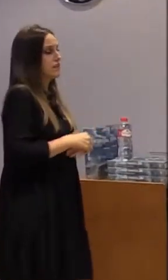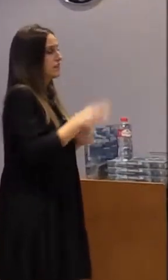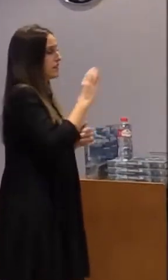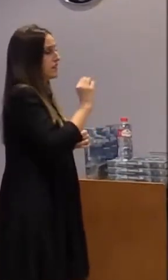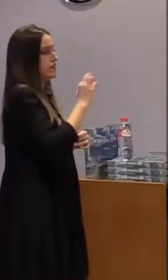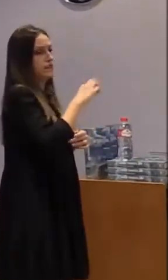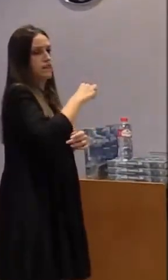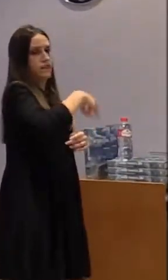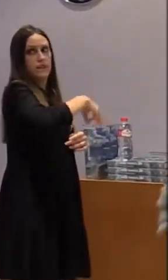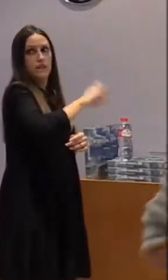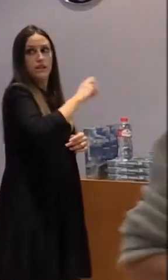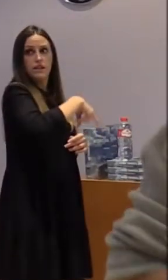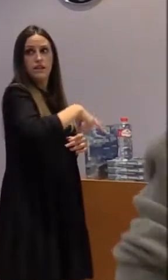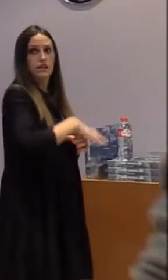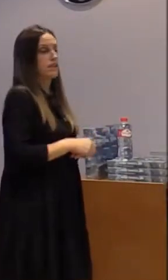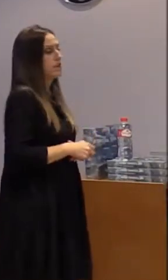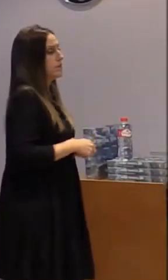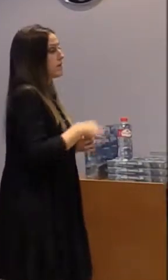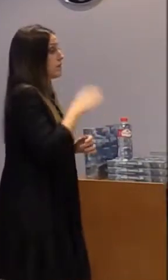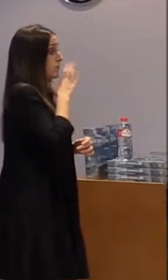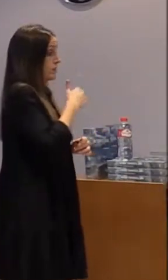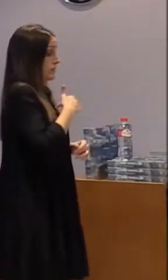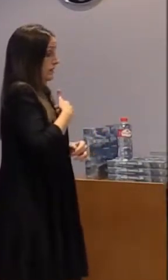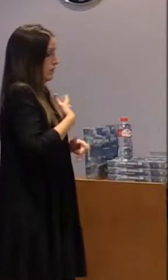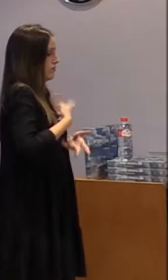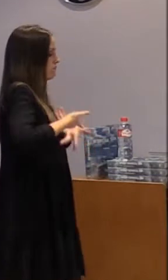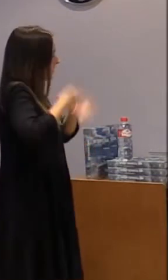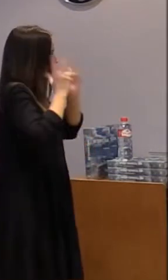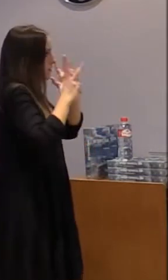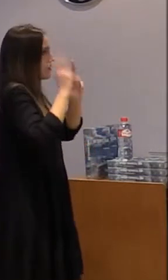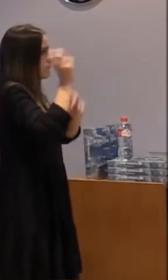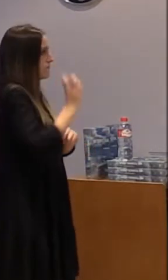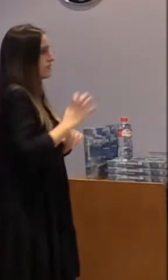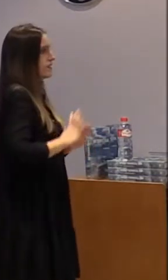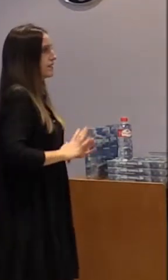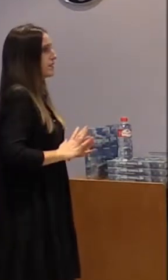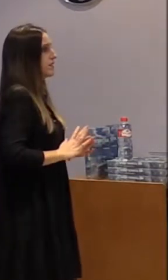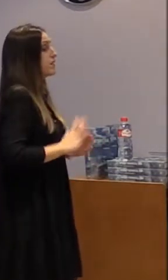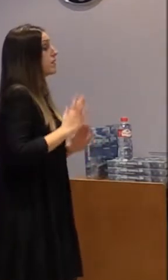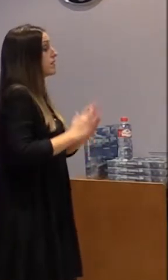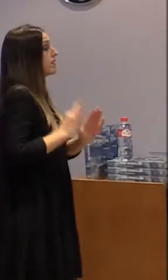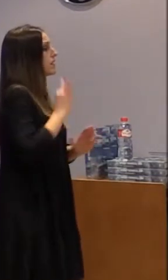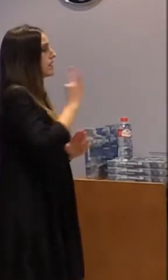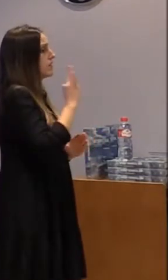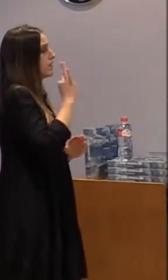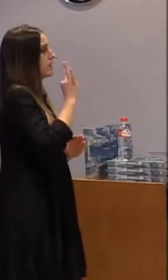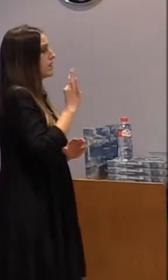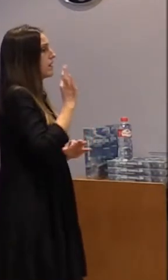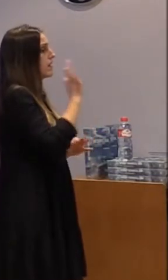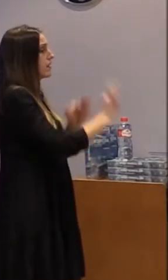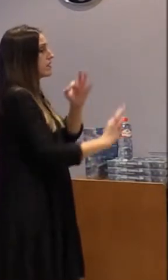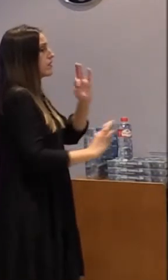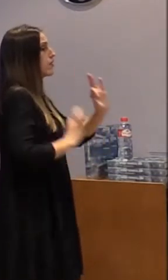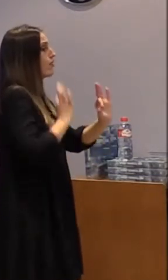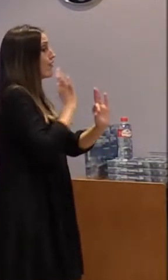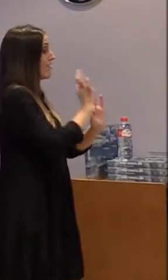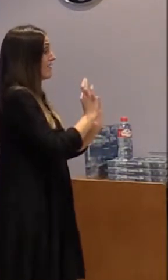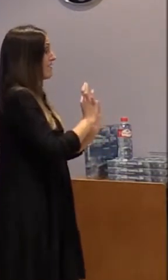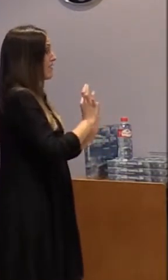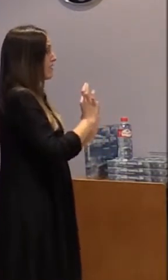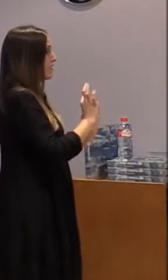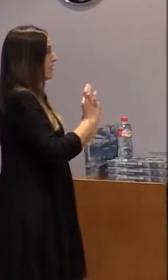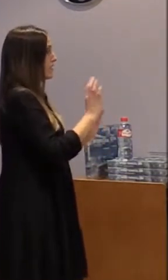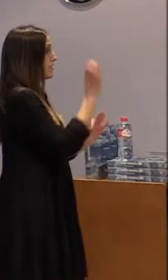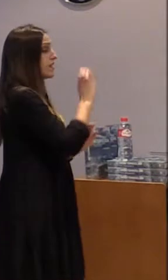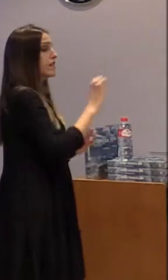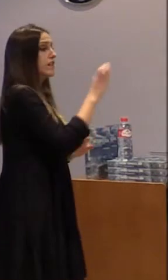Carmen por poderme permitir estar hoy aquí esta tarde, y a las organizadoras de Ciencia a la Carta, que es un